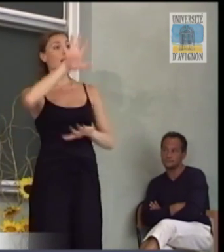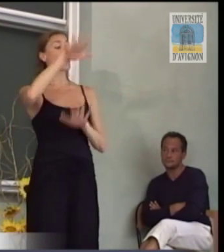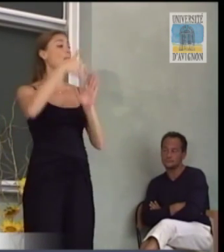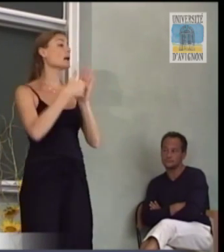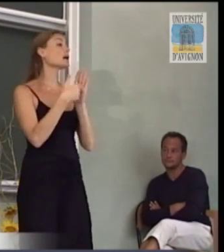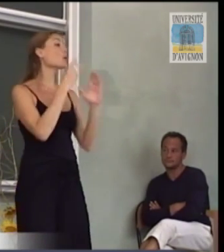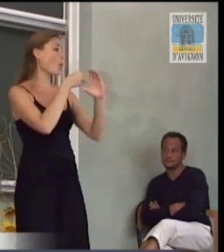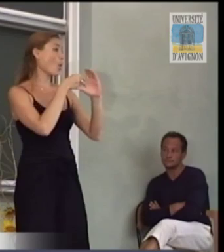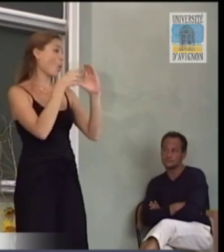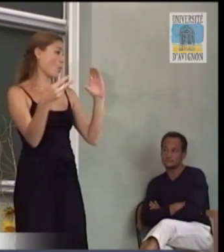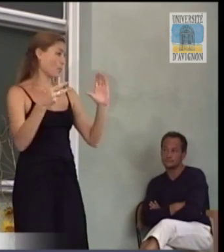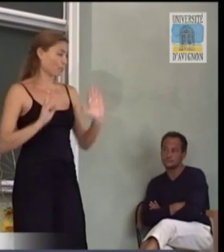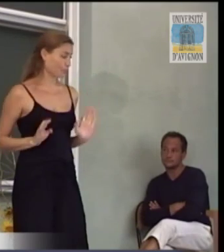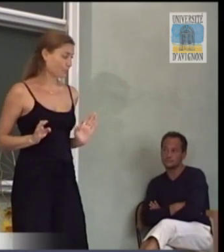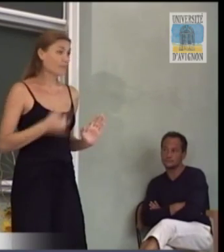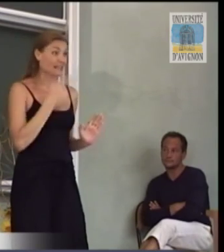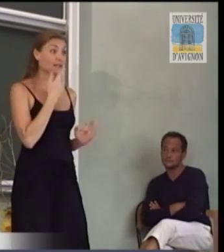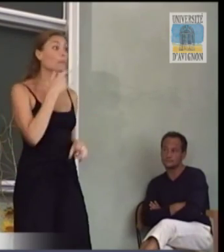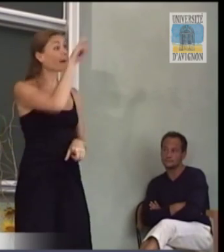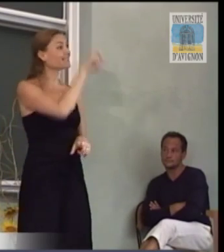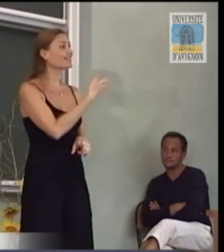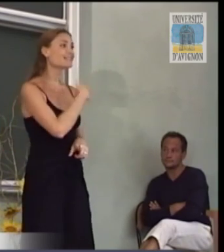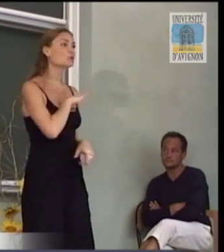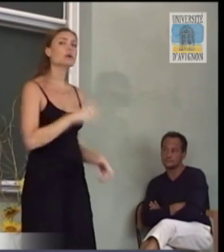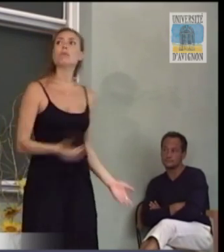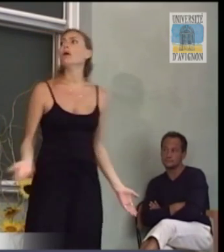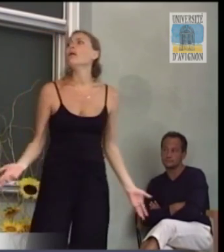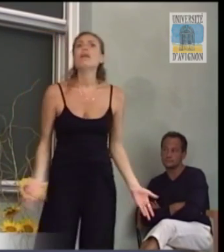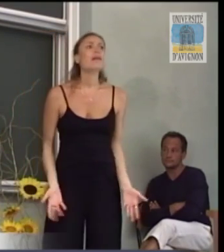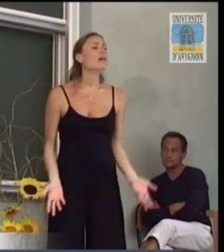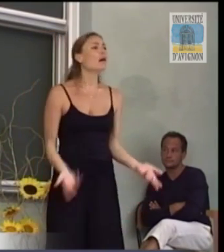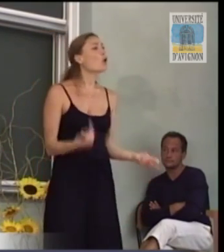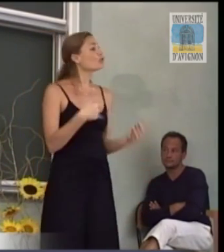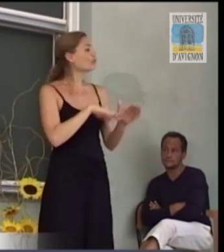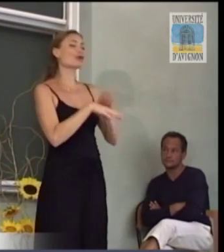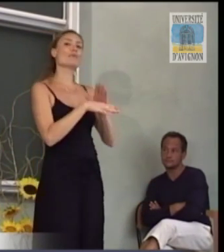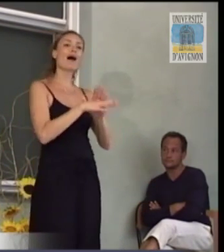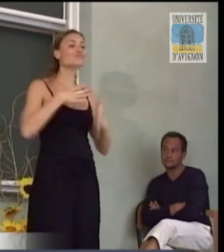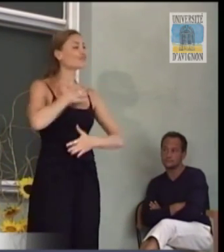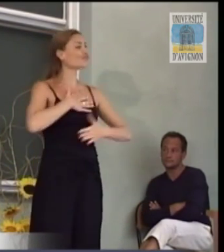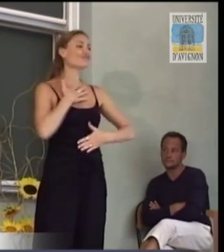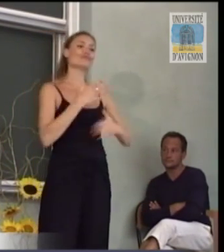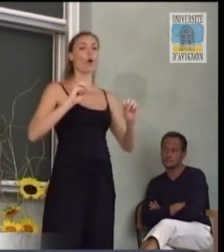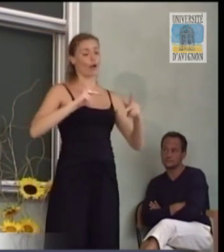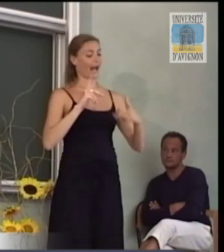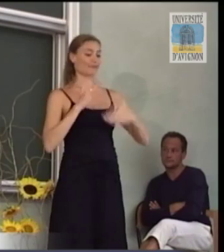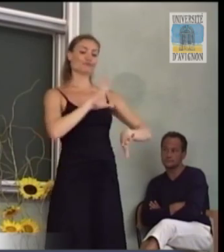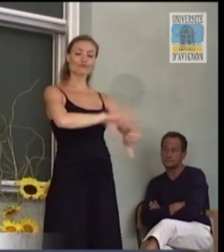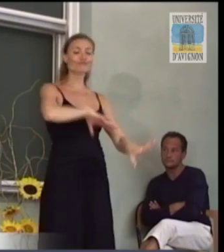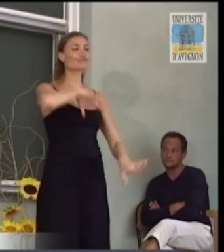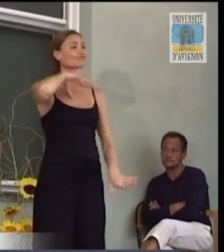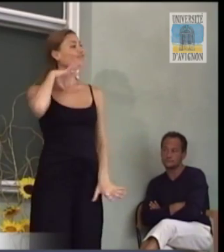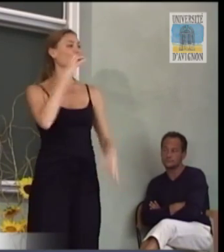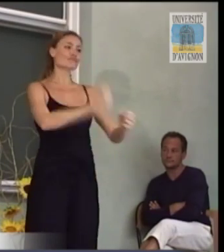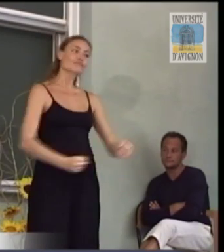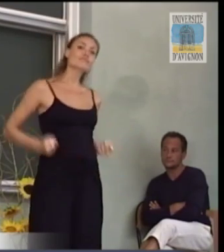le responsable qui se met à la porte, qui est tout très, très, très content hein, d'avoir investi, très, très fier même d'avoir